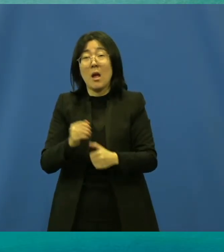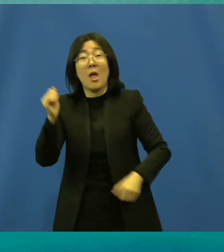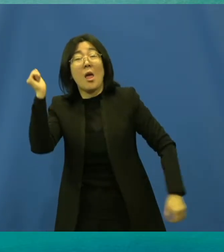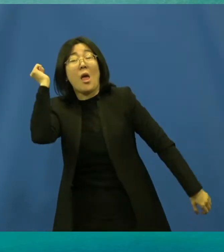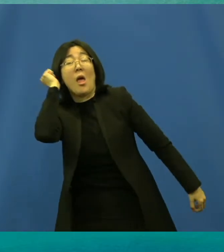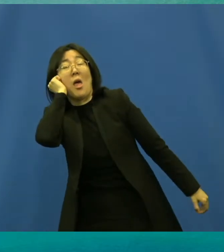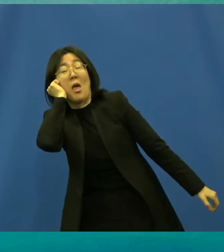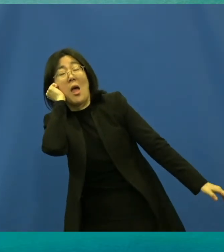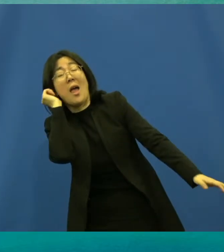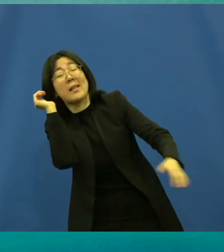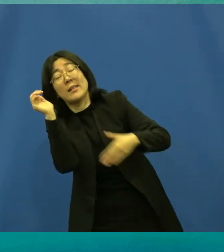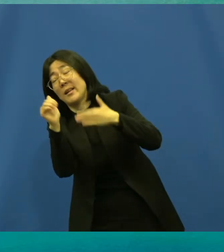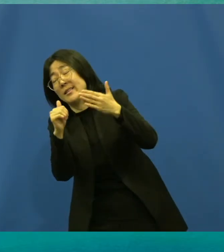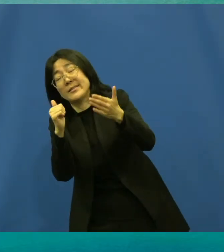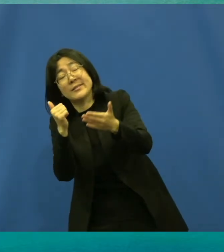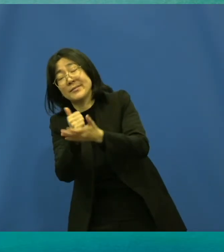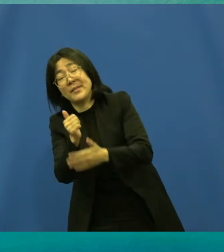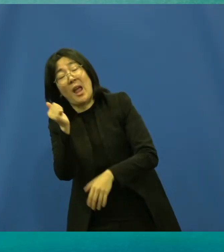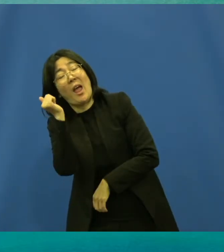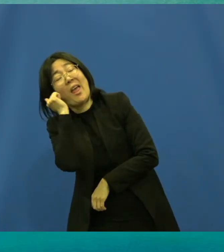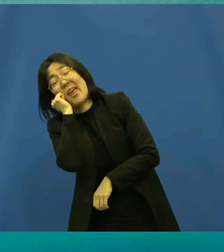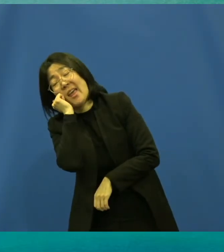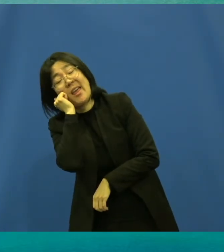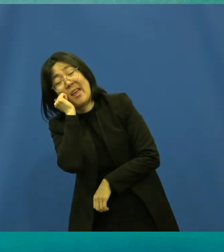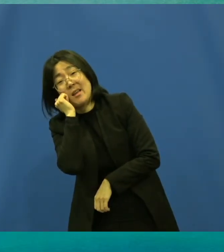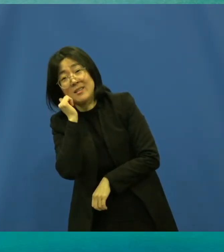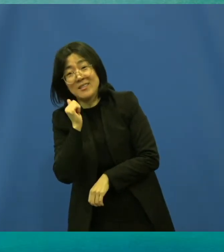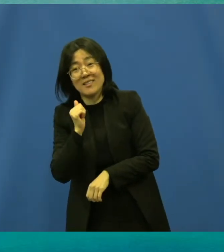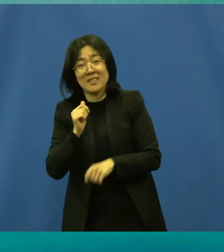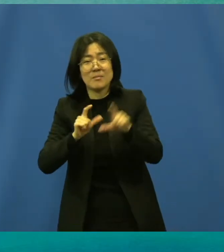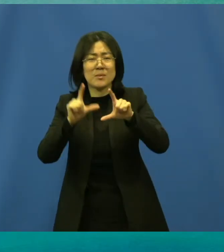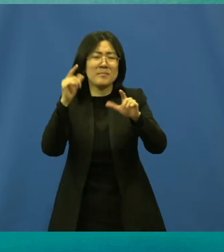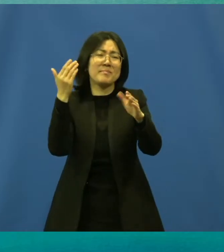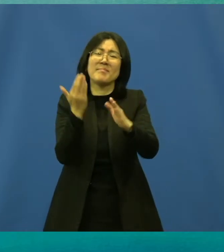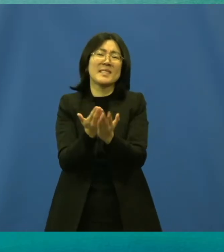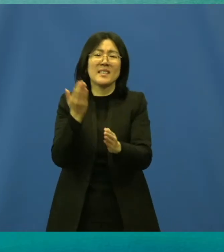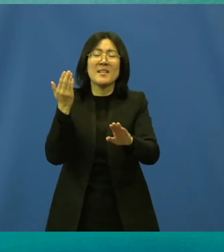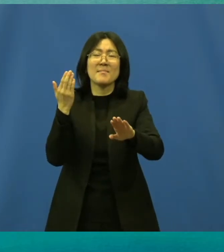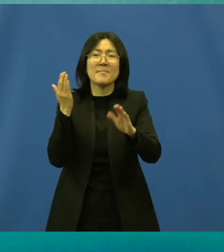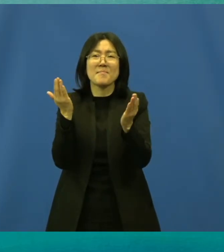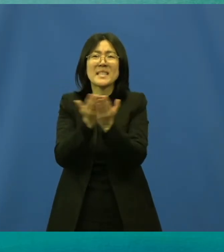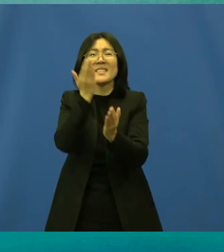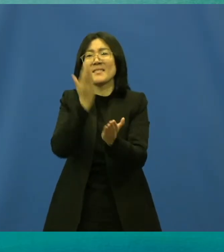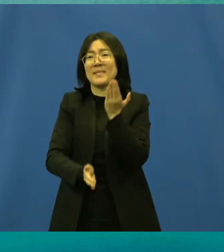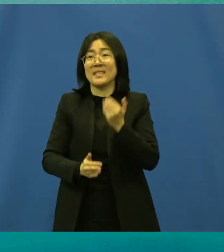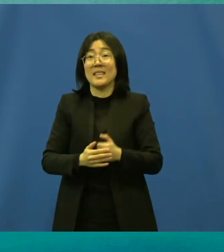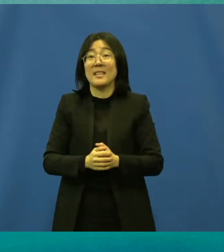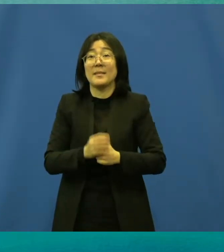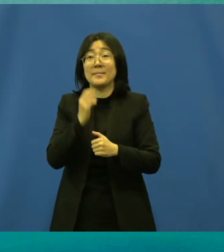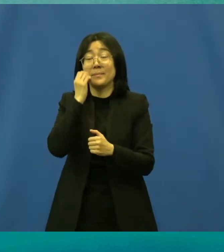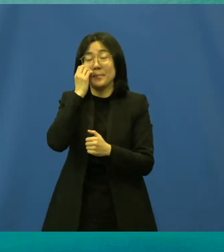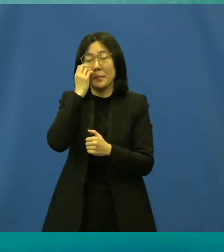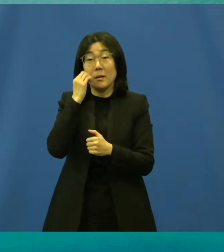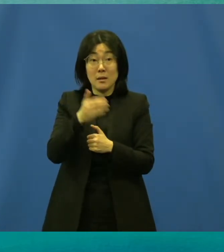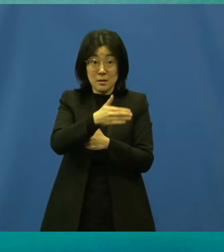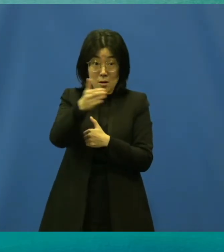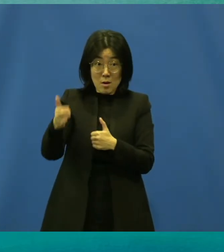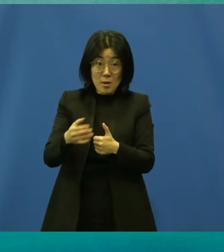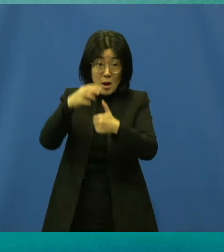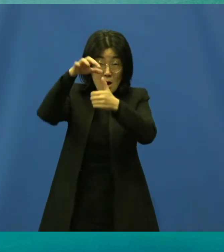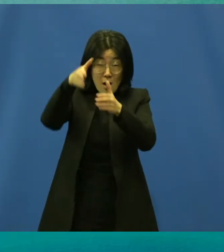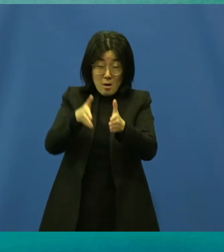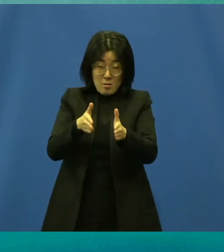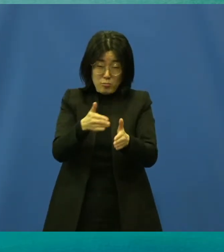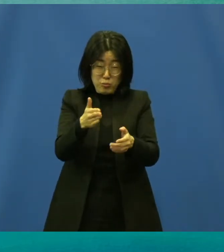그는 절박합니다. 시선을 둘 곳이 없습니다. 그의 편을 들어줄 사람도 없습니다. 모든 게 차단되어 있습니다.